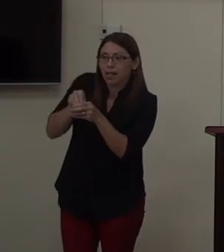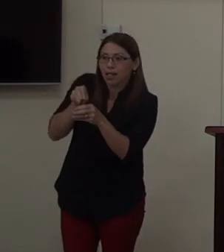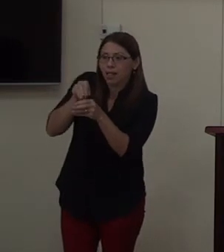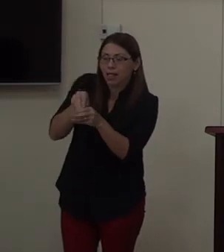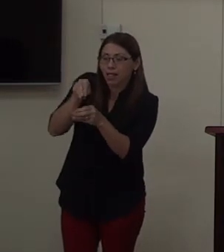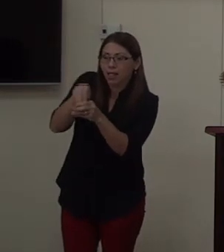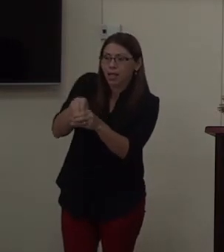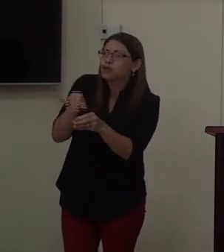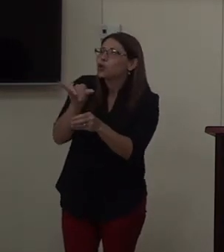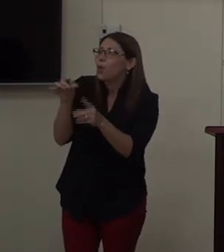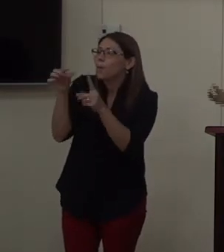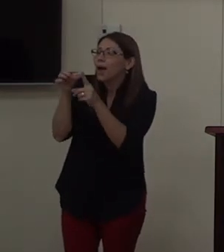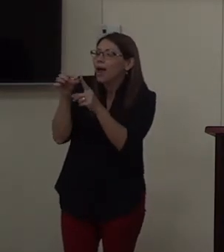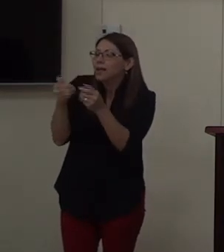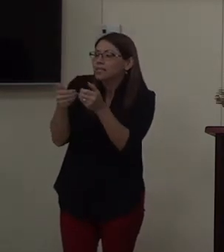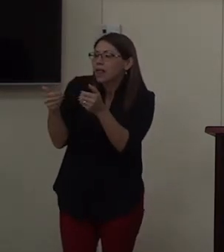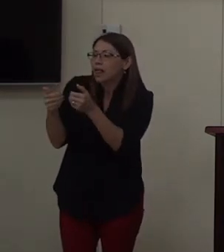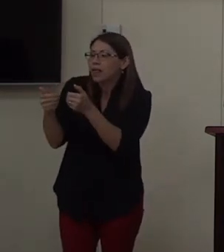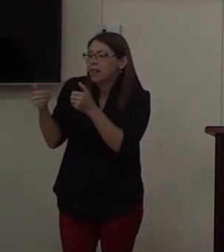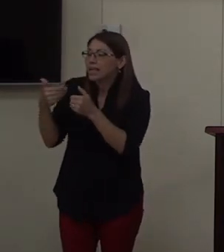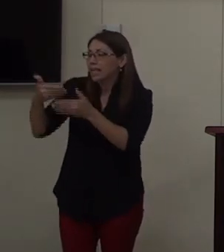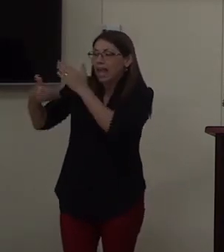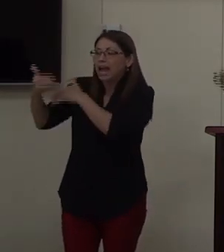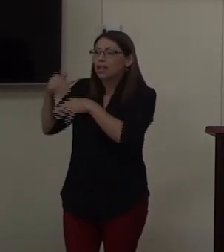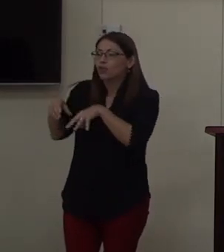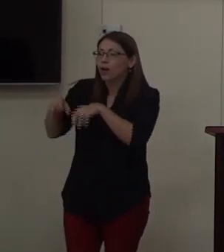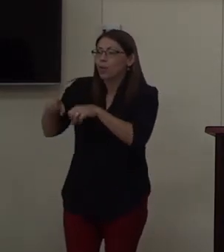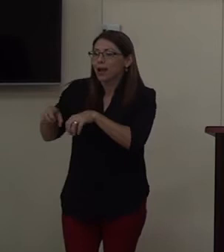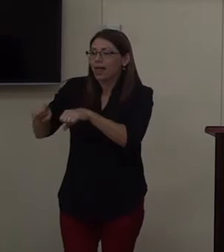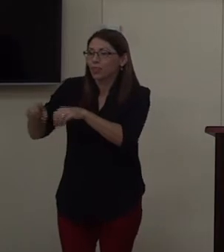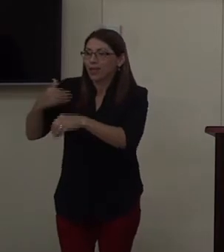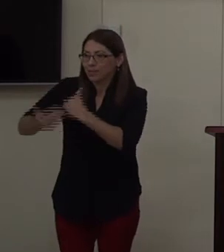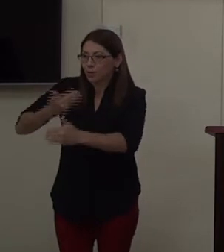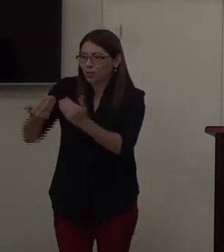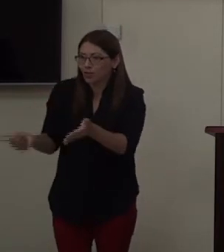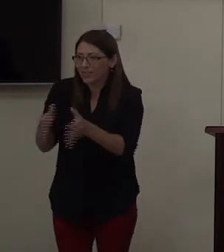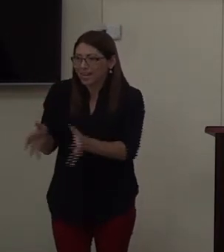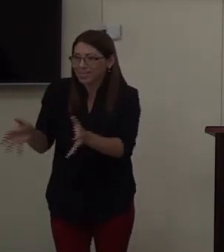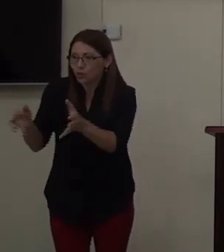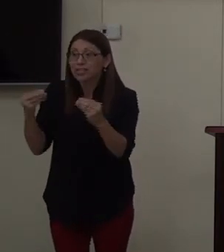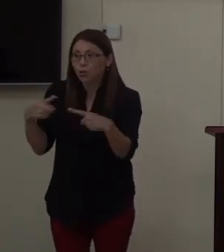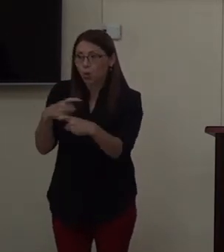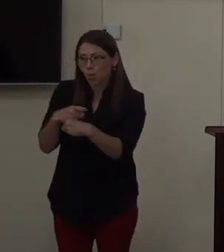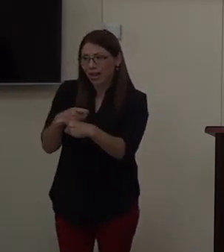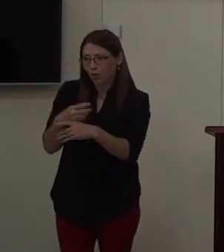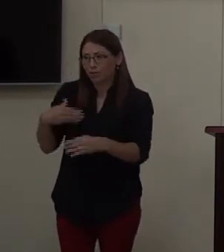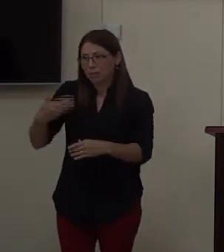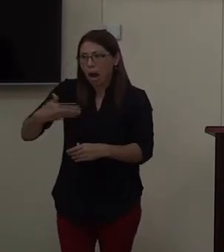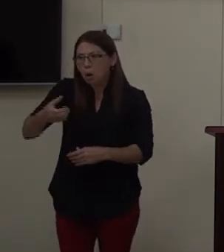palabras que han ido, digamos, recuperando en el proceso de revitalización, que ha sido muy, muy complejo. Ahora si tenemos tiempo les cuento un